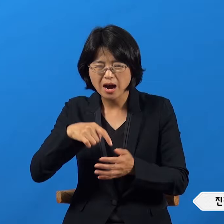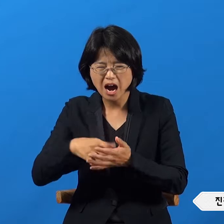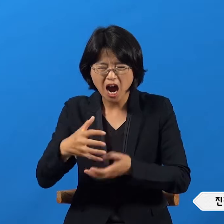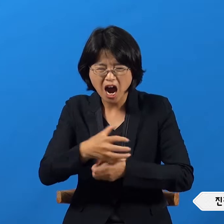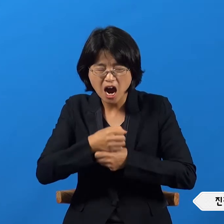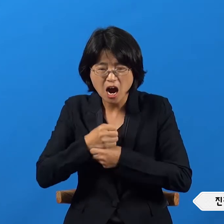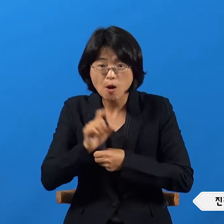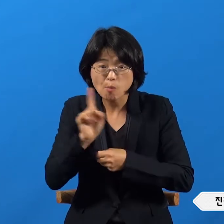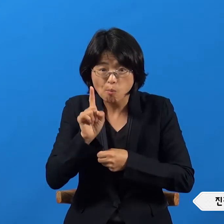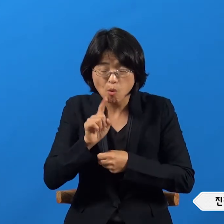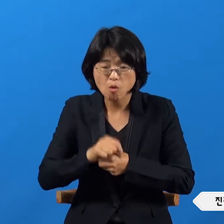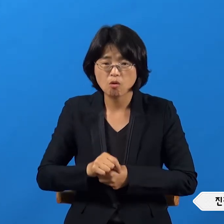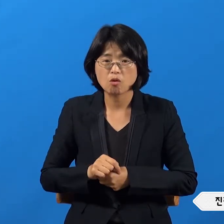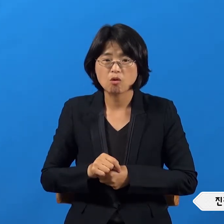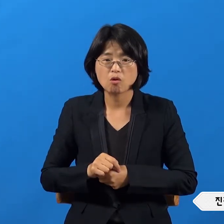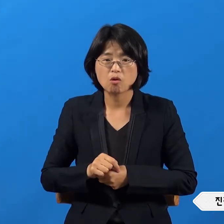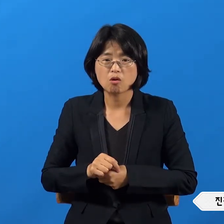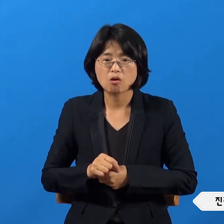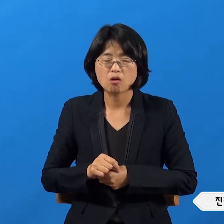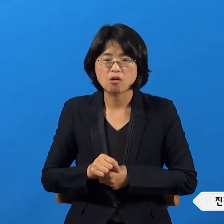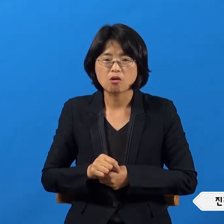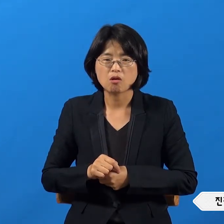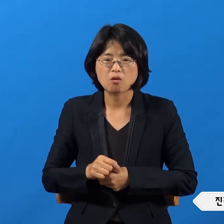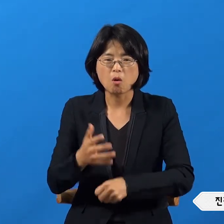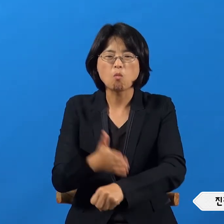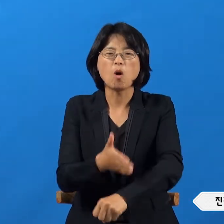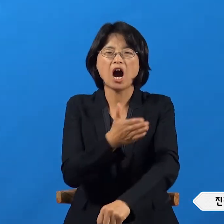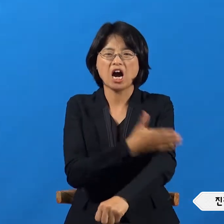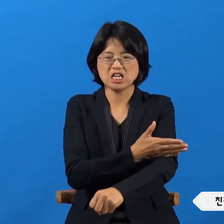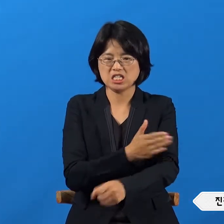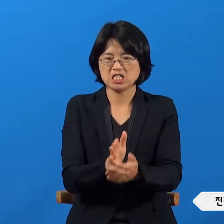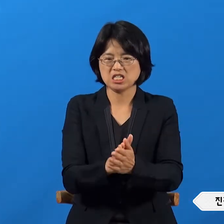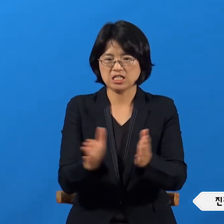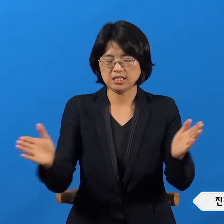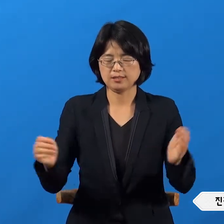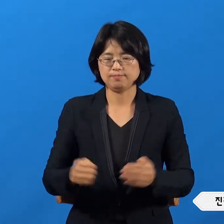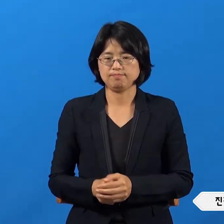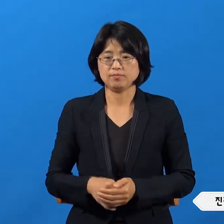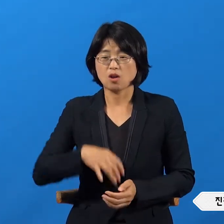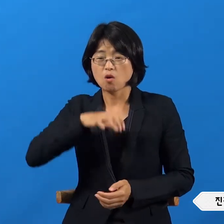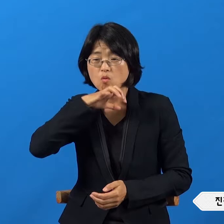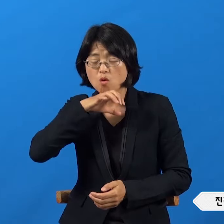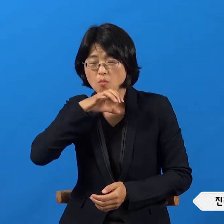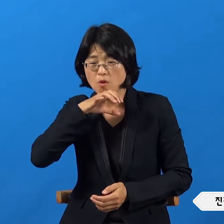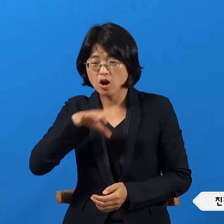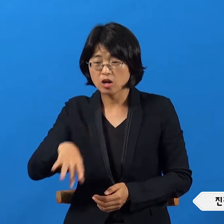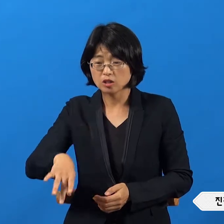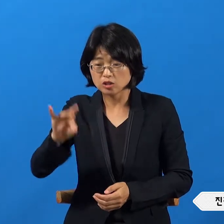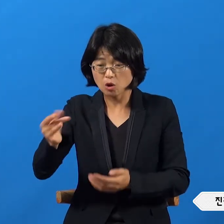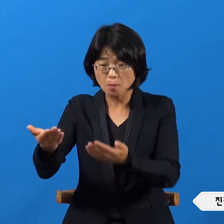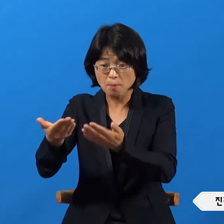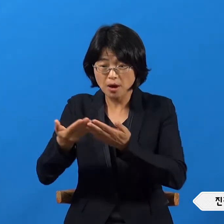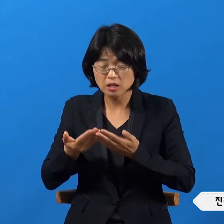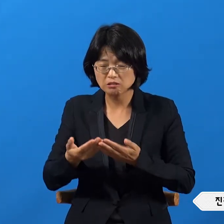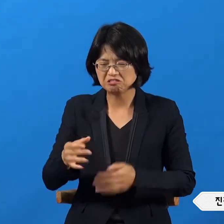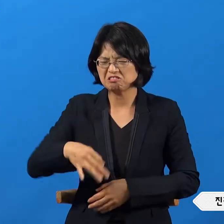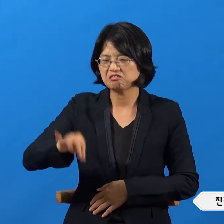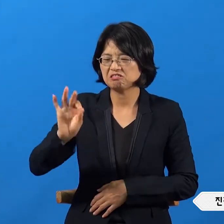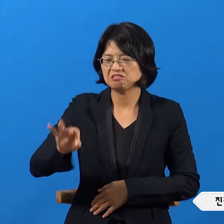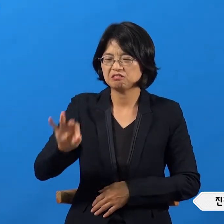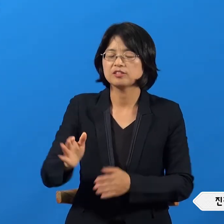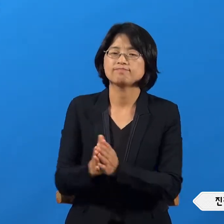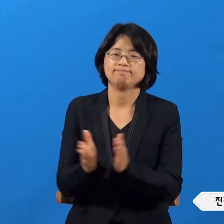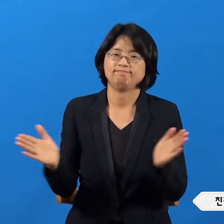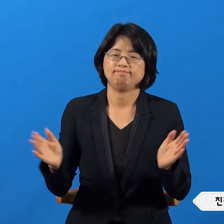과장되기 시작합니다. 원망은 우리가 받은 것들을 하찮게 여기기 시작합니다. 원망은